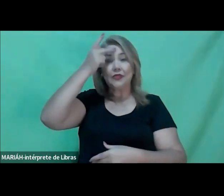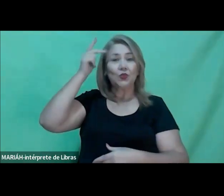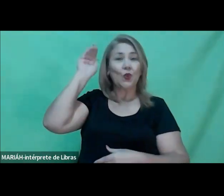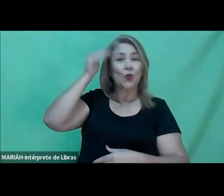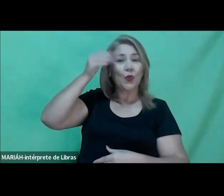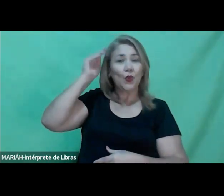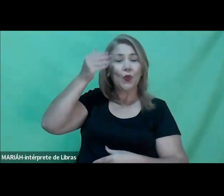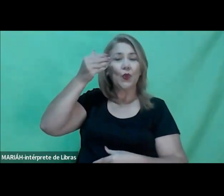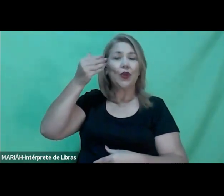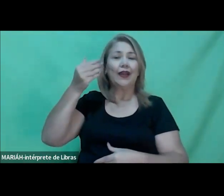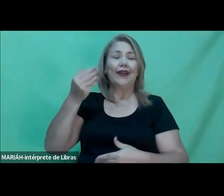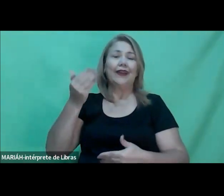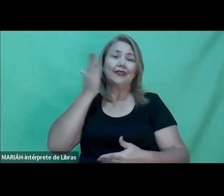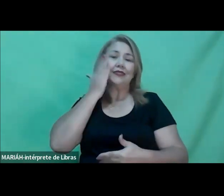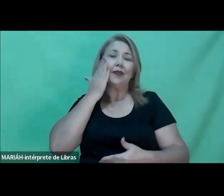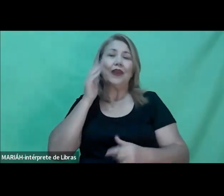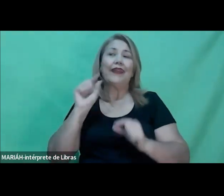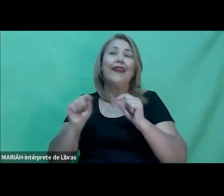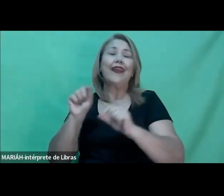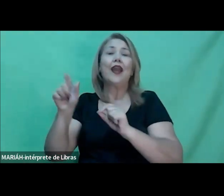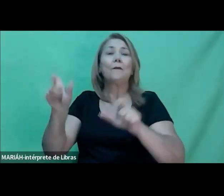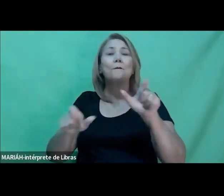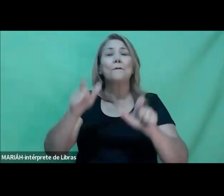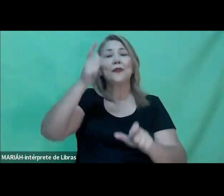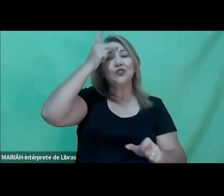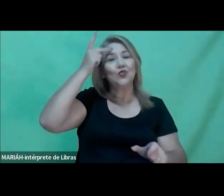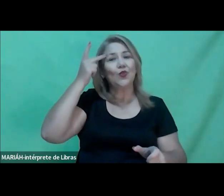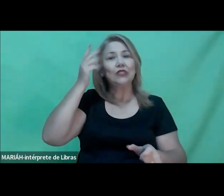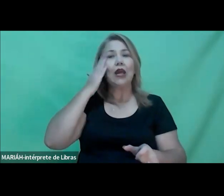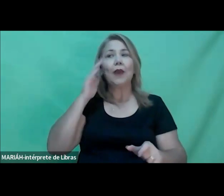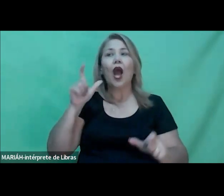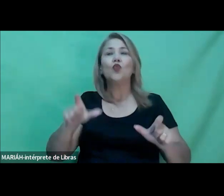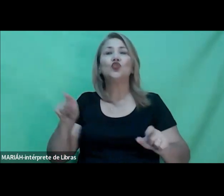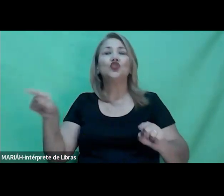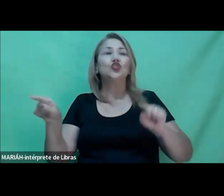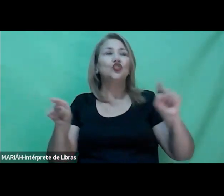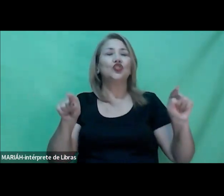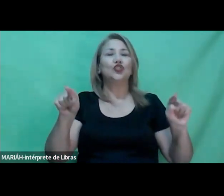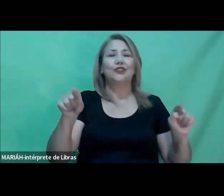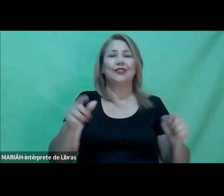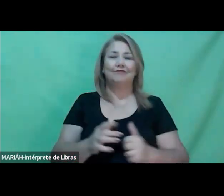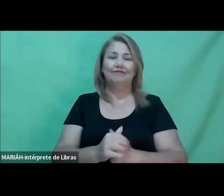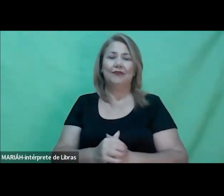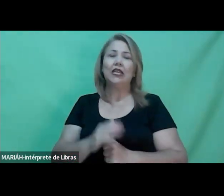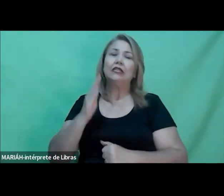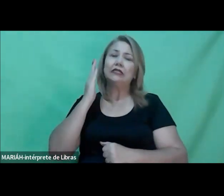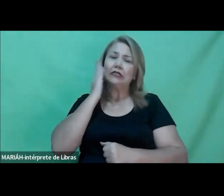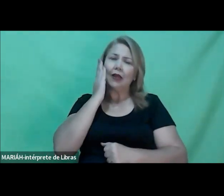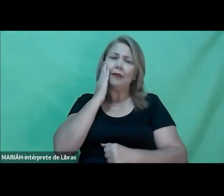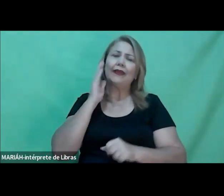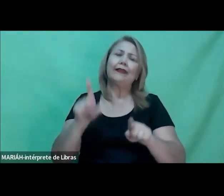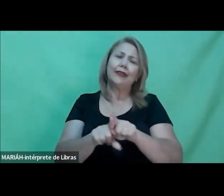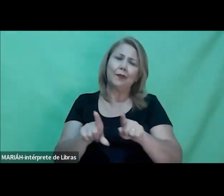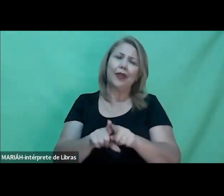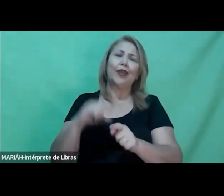dirigirse a esas personas Sabiendo dónde están Bueno luego también es importante decir quién está